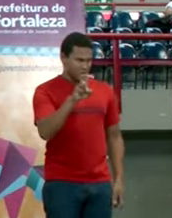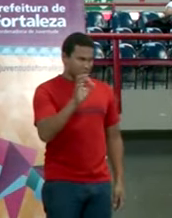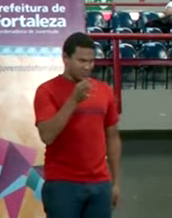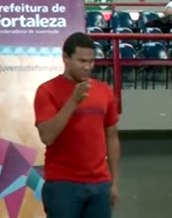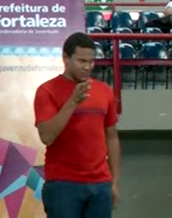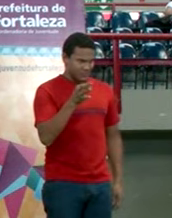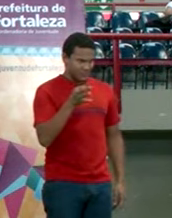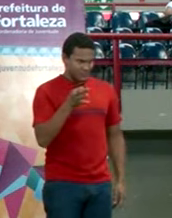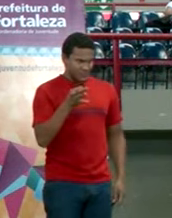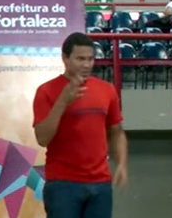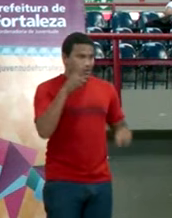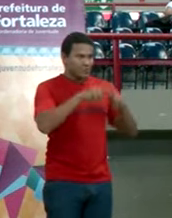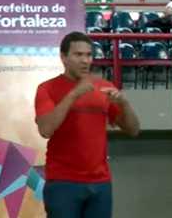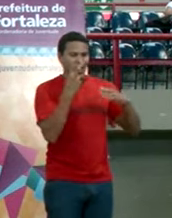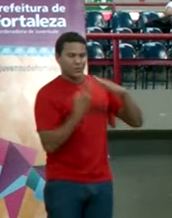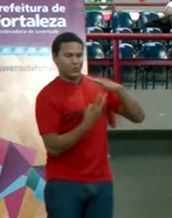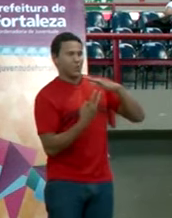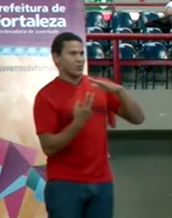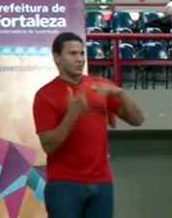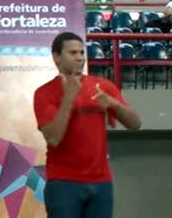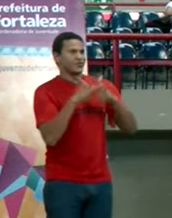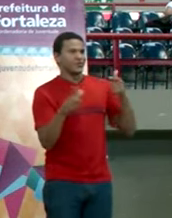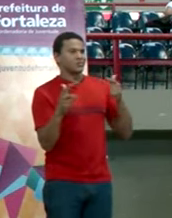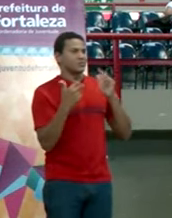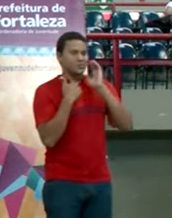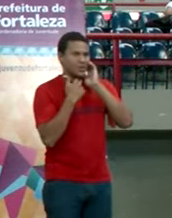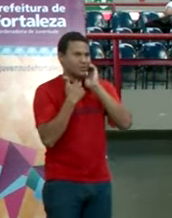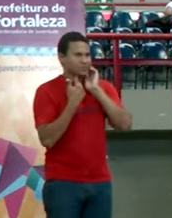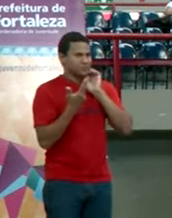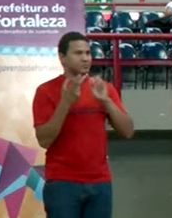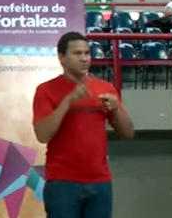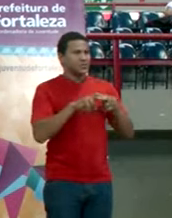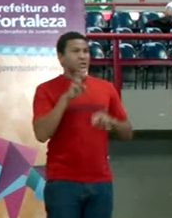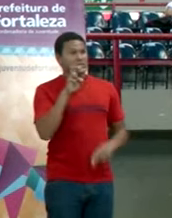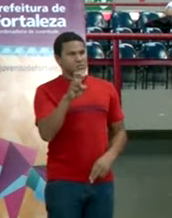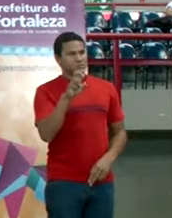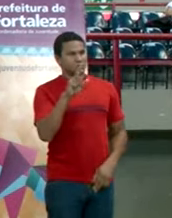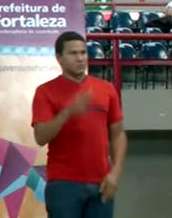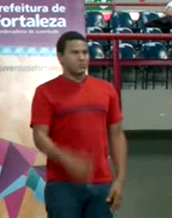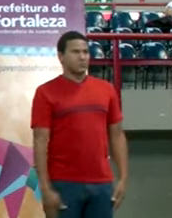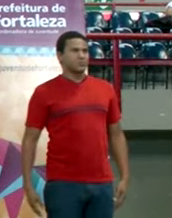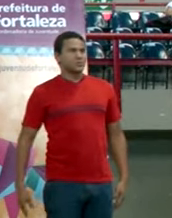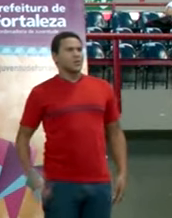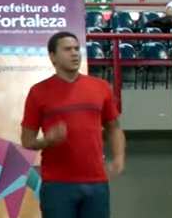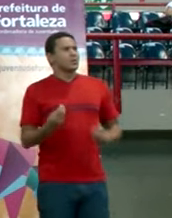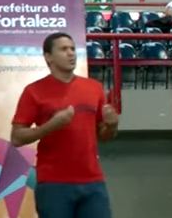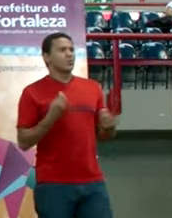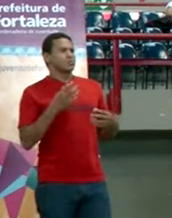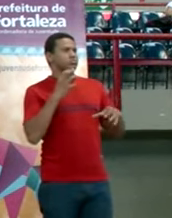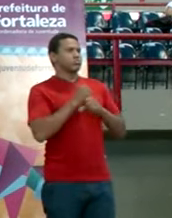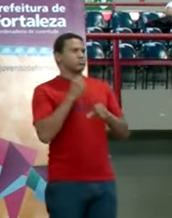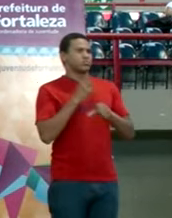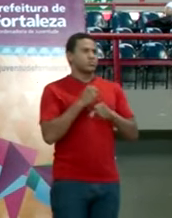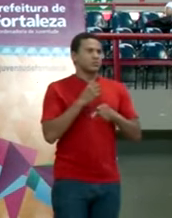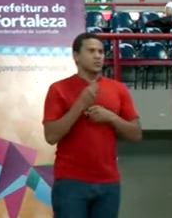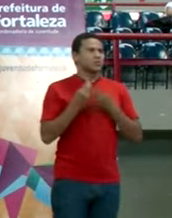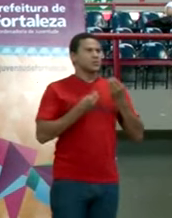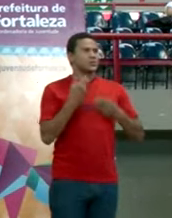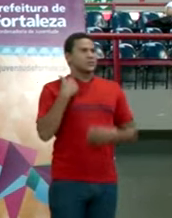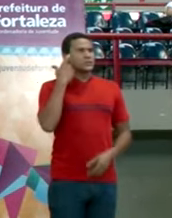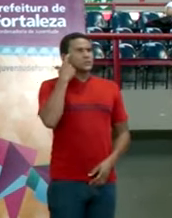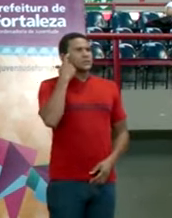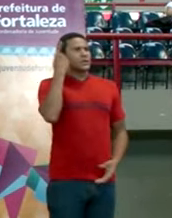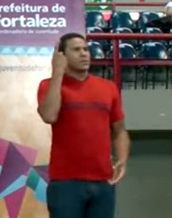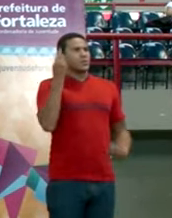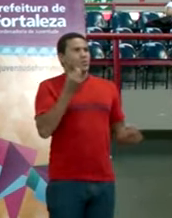não é mais para dividir por dois porque tem duas provas é para dividir por C Então como é que seria o cálculo Alexandre como é que eu vou saber que é para